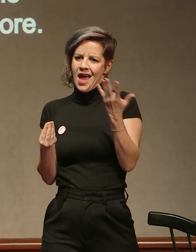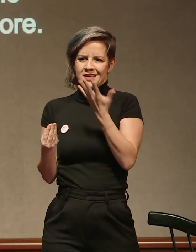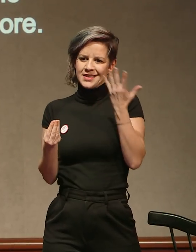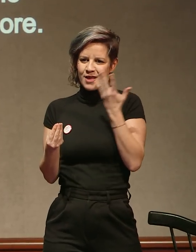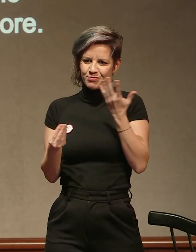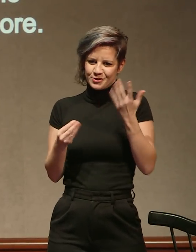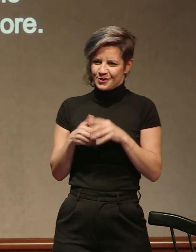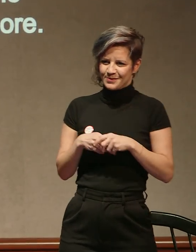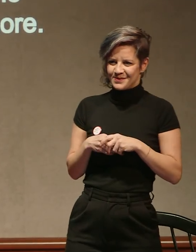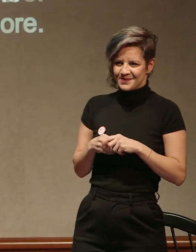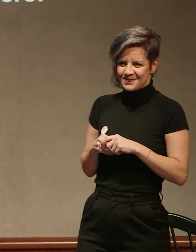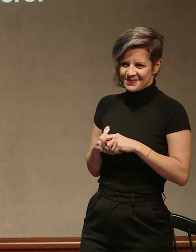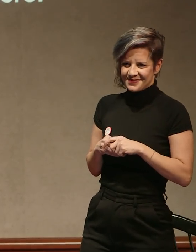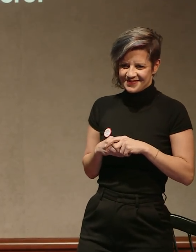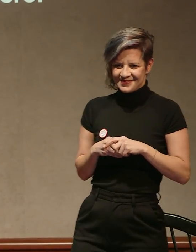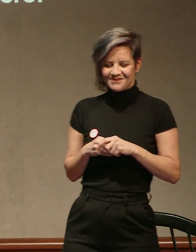adesso Io vorrei darvi degli